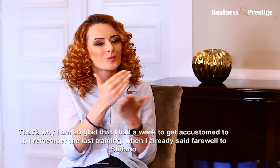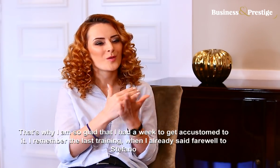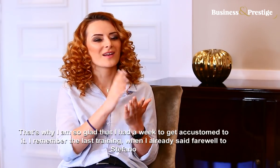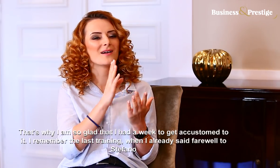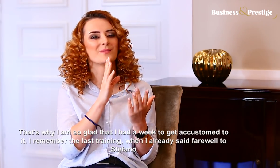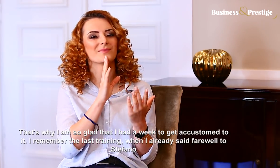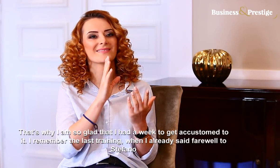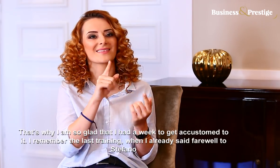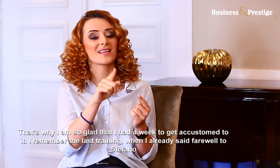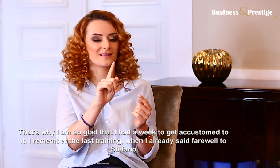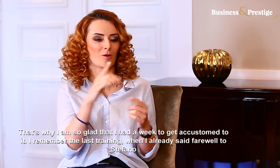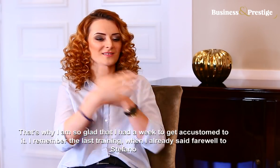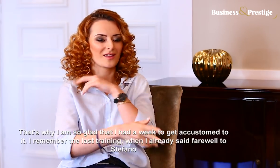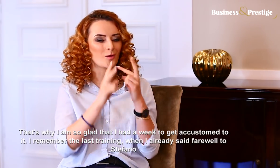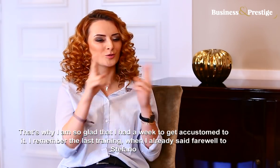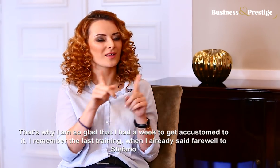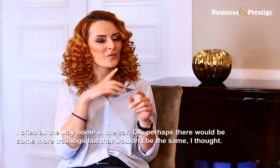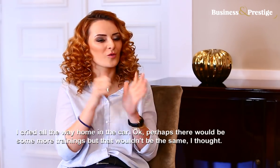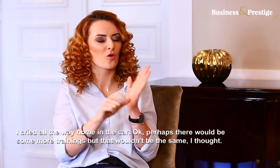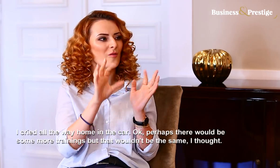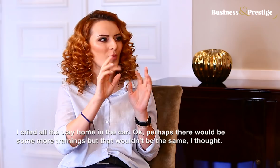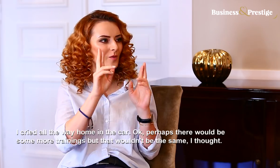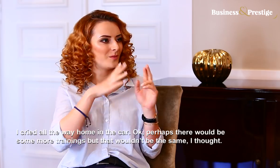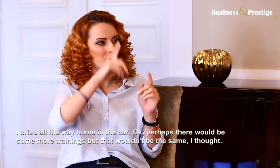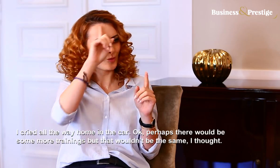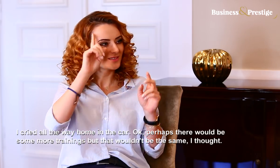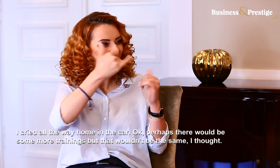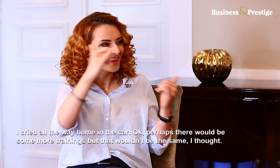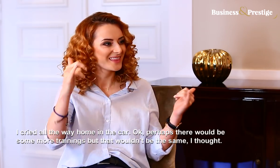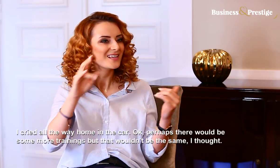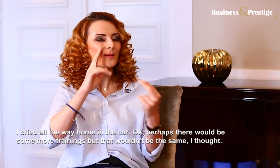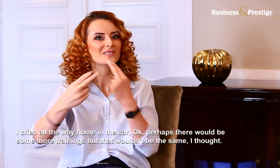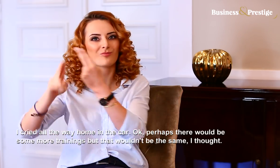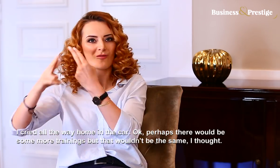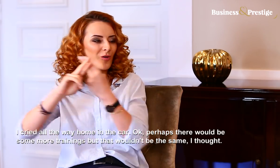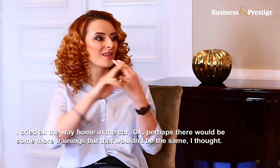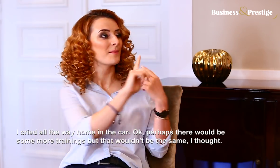trening, kiedyś już rozstawałem ze Stefaną, to pamiętam, że płakałam w samochodzie za tą drogę.